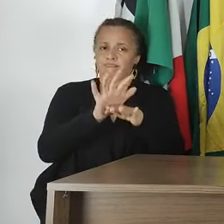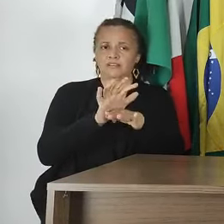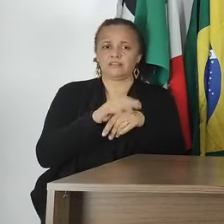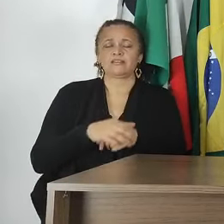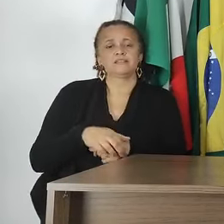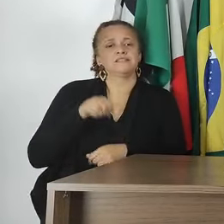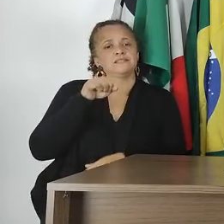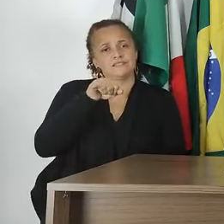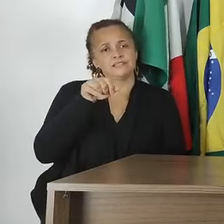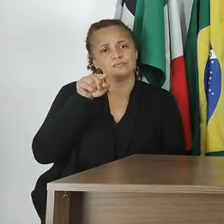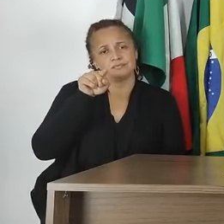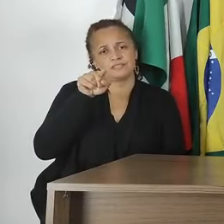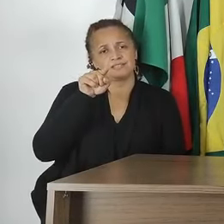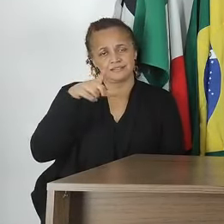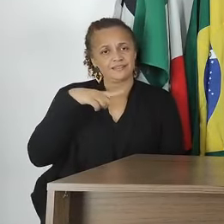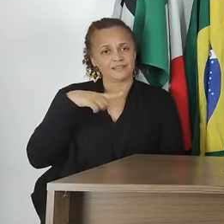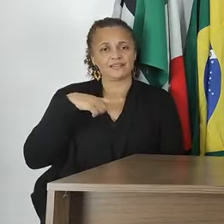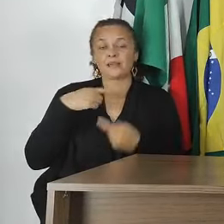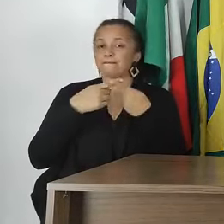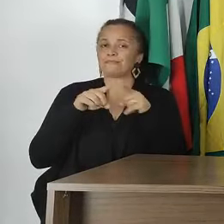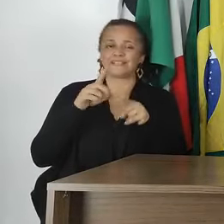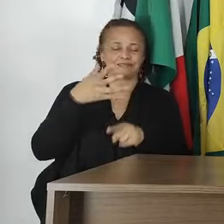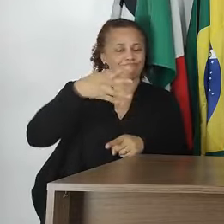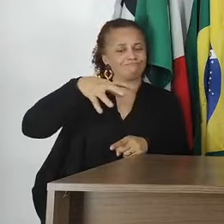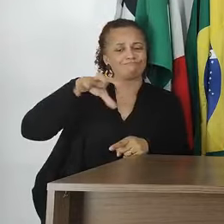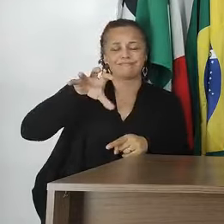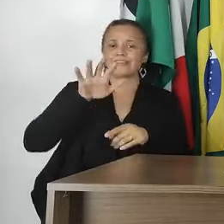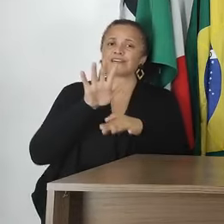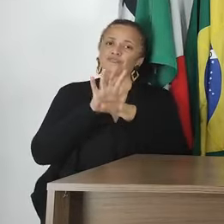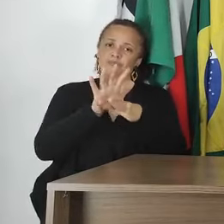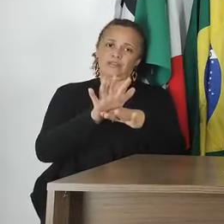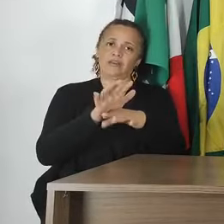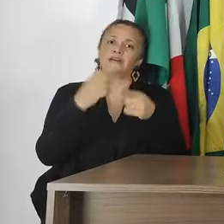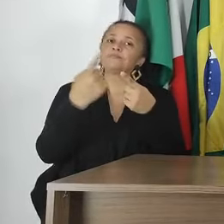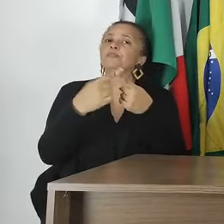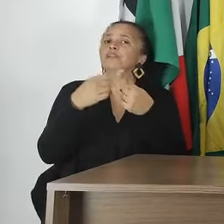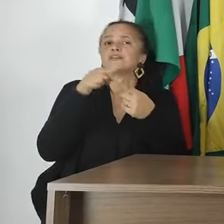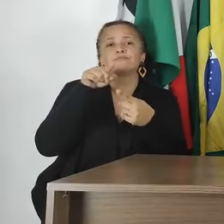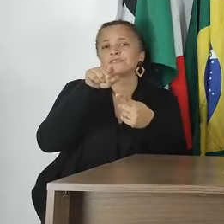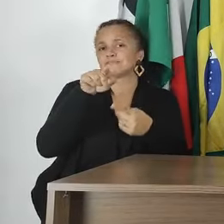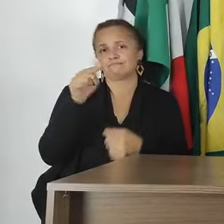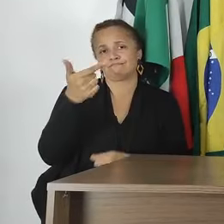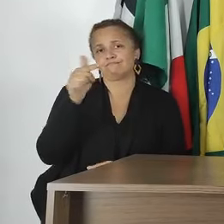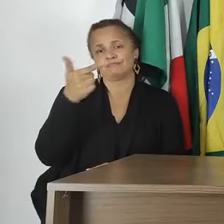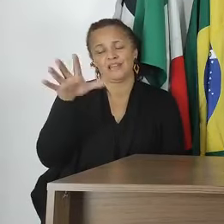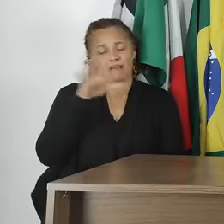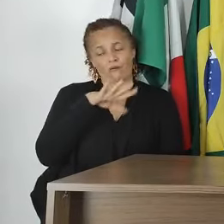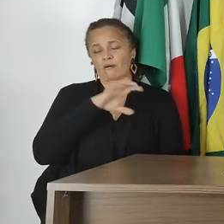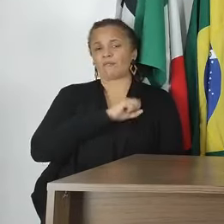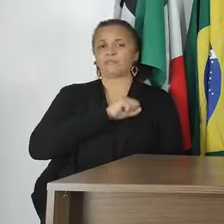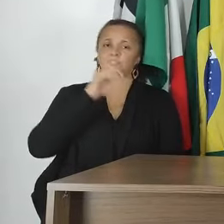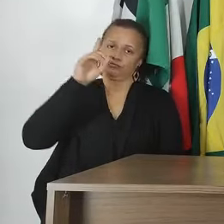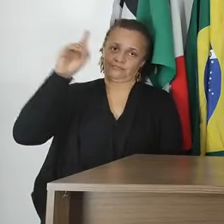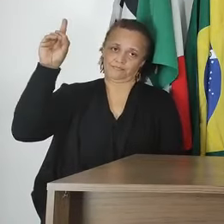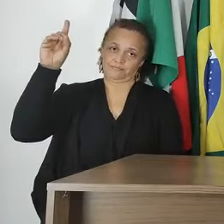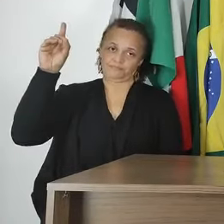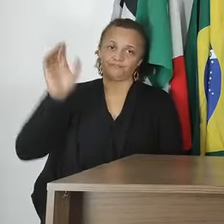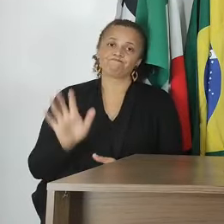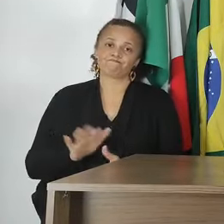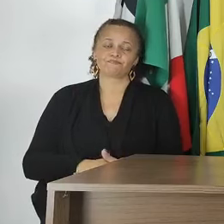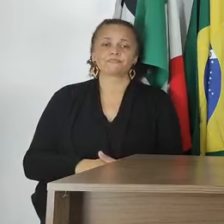dele, como pode permanecer nele o amor de Deus? Ele está fazendo uma pergunta aí. Filhinhos,